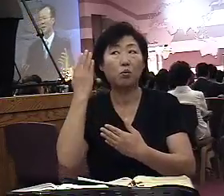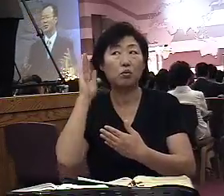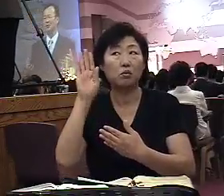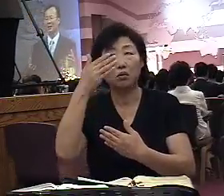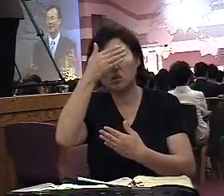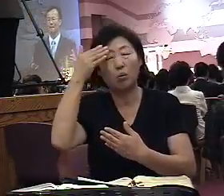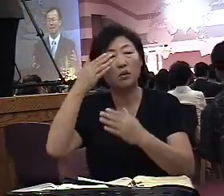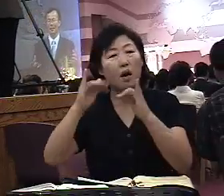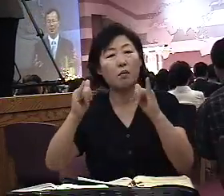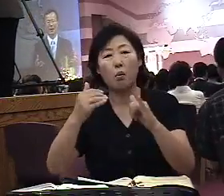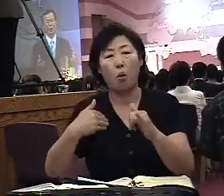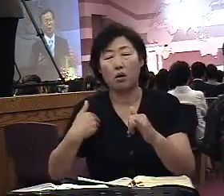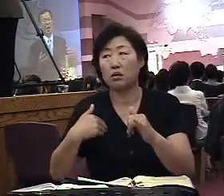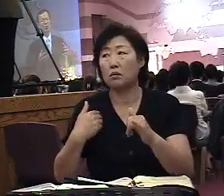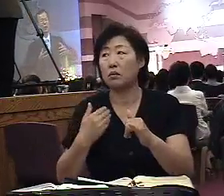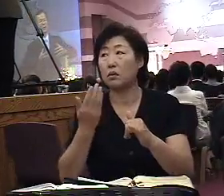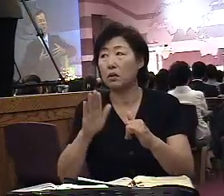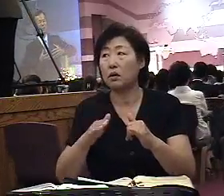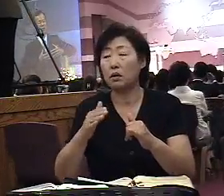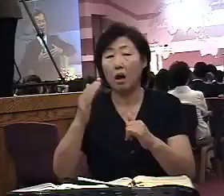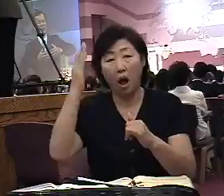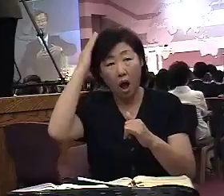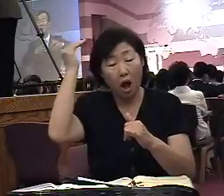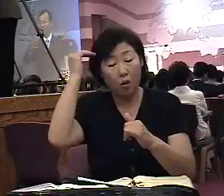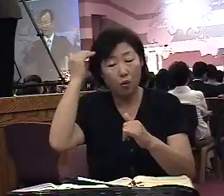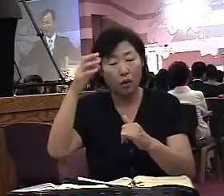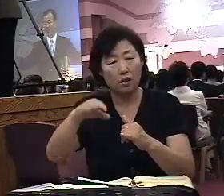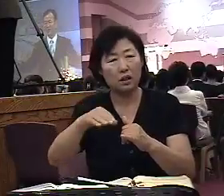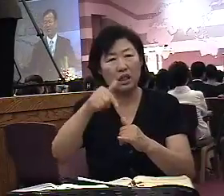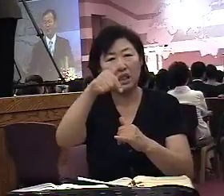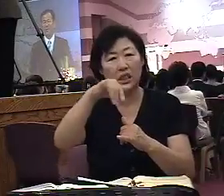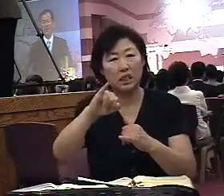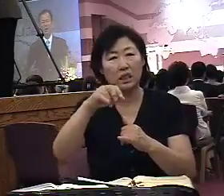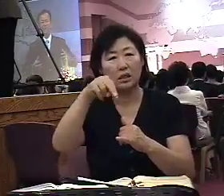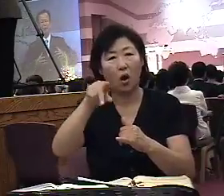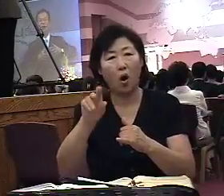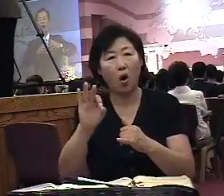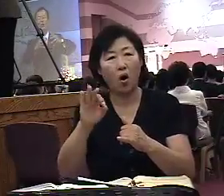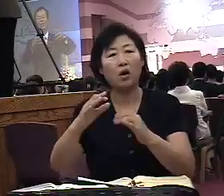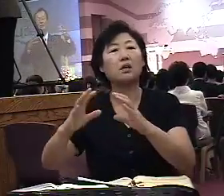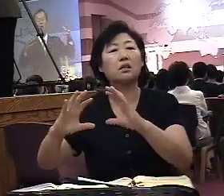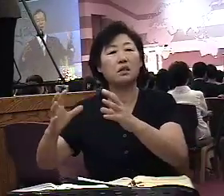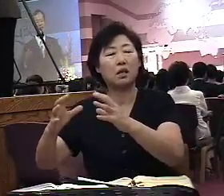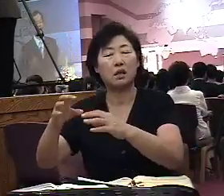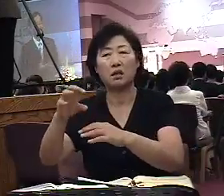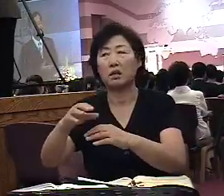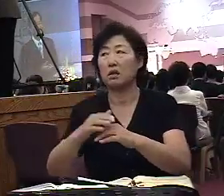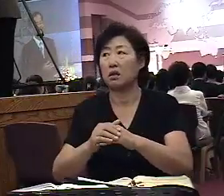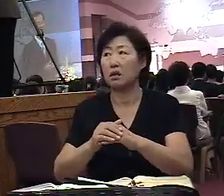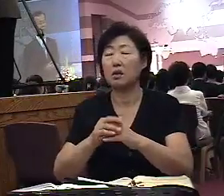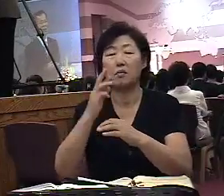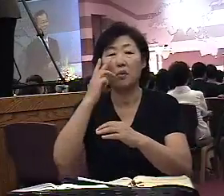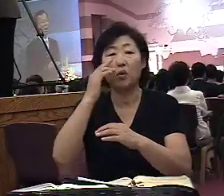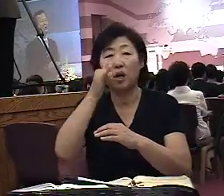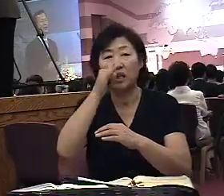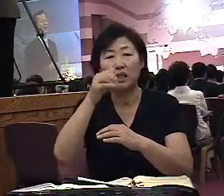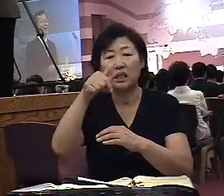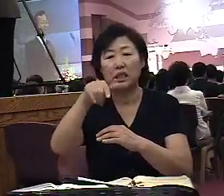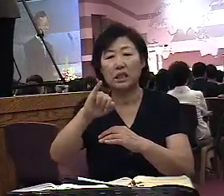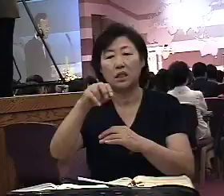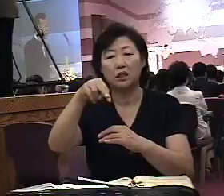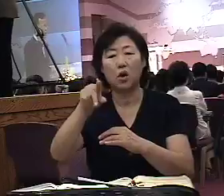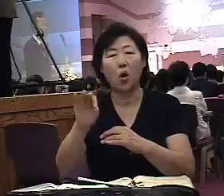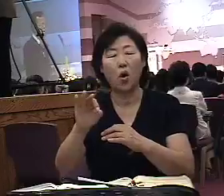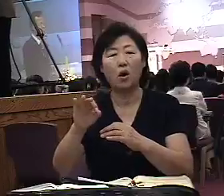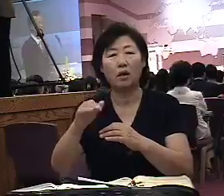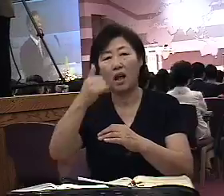젊은이들은 모르겠지만 그래도 한국에서 이제 기성세대, 기존세대와 미국에 있는 기성세대에게 묻는다면은